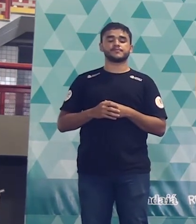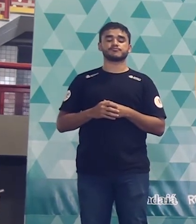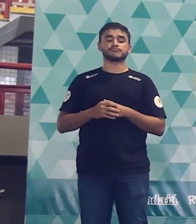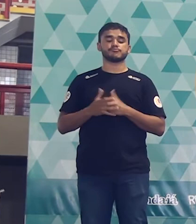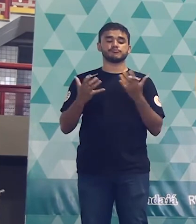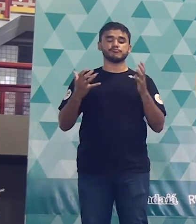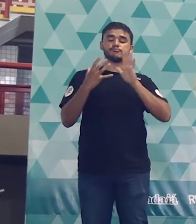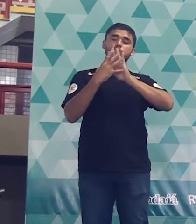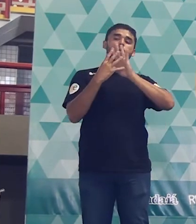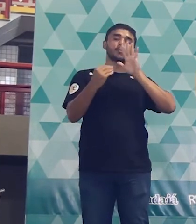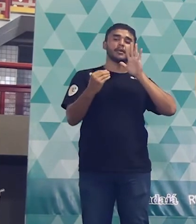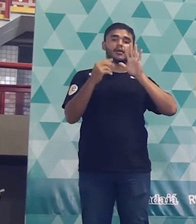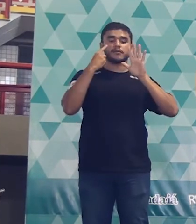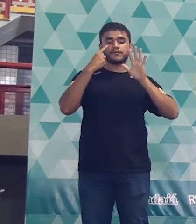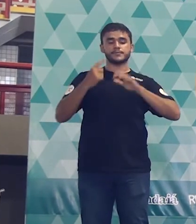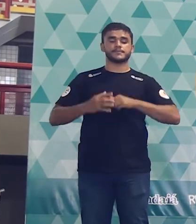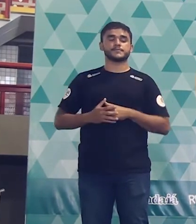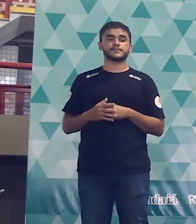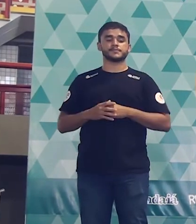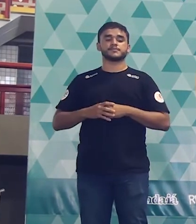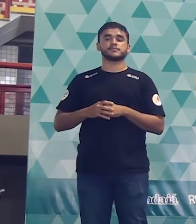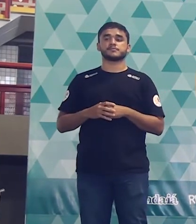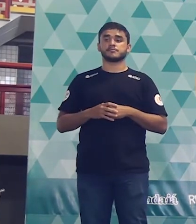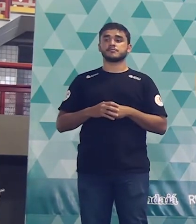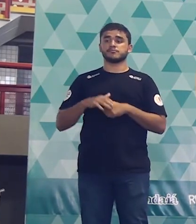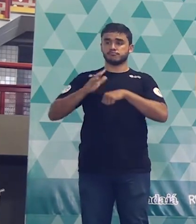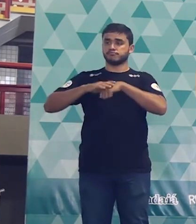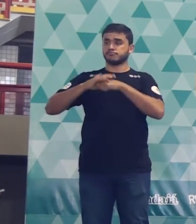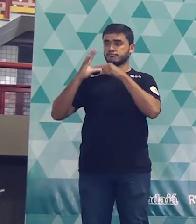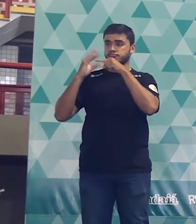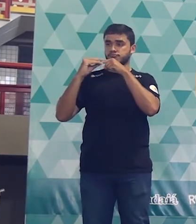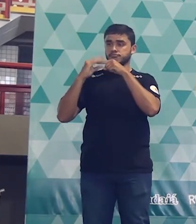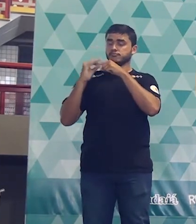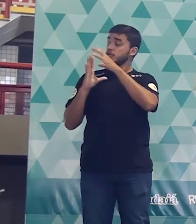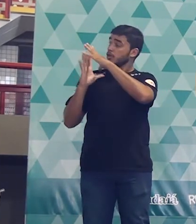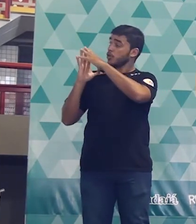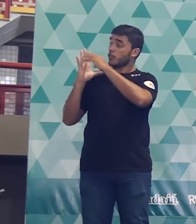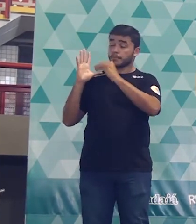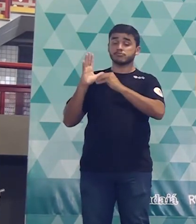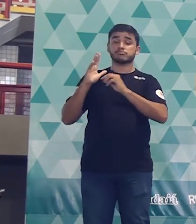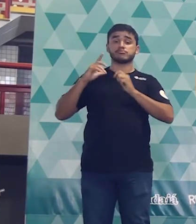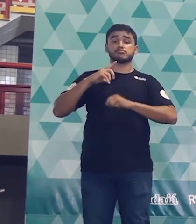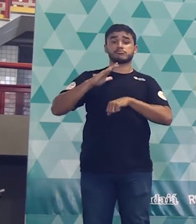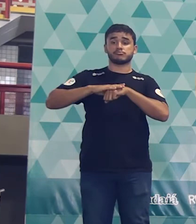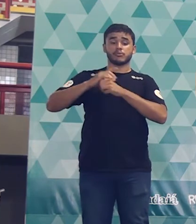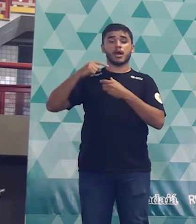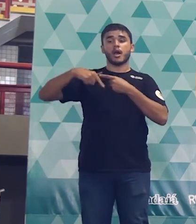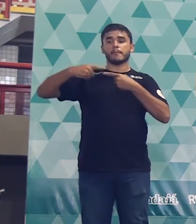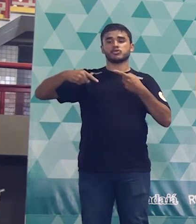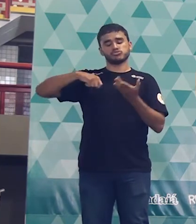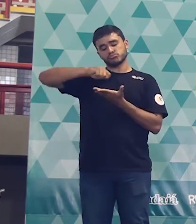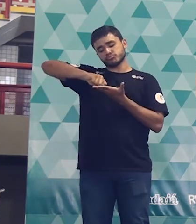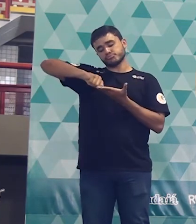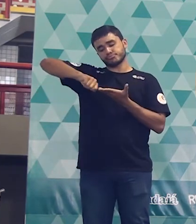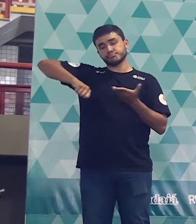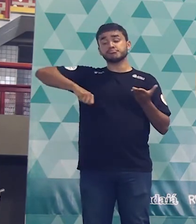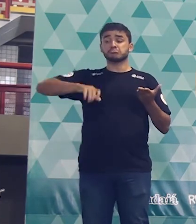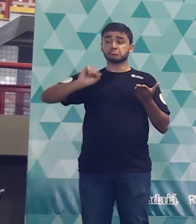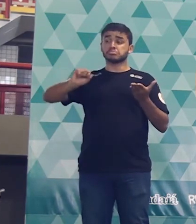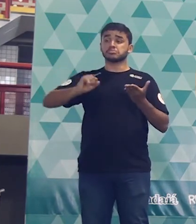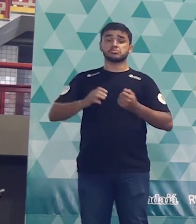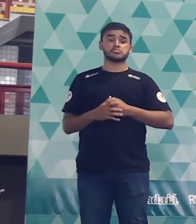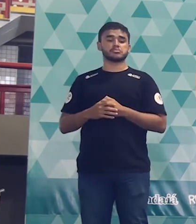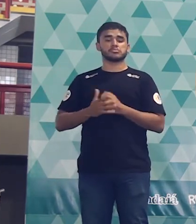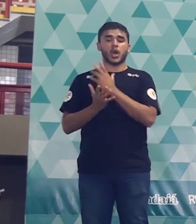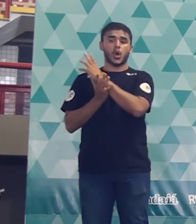anotasse algumas coisinhas aí, tá bom? Você está aí com caneta, na sua apostila tem espaço para você escrever. Então eu queria que